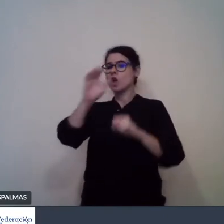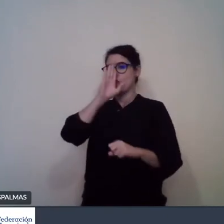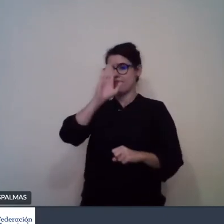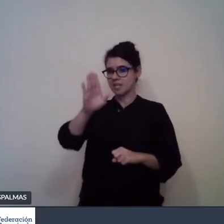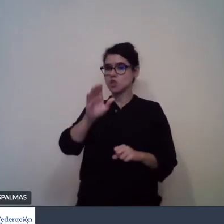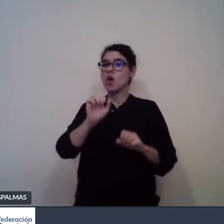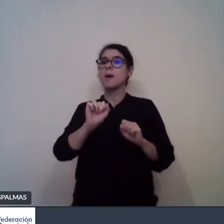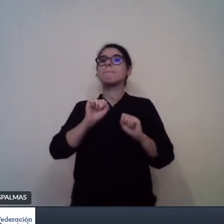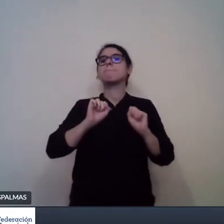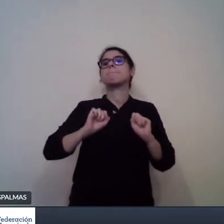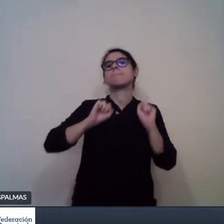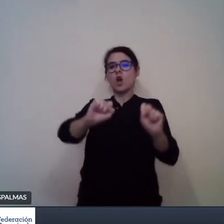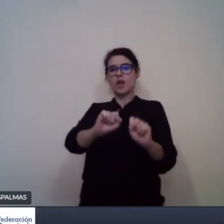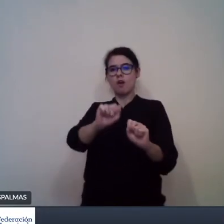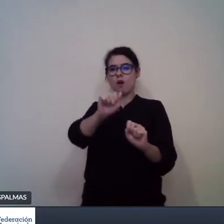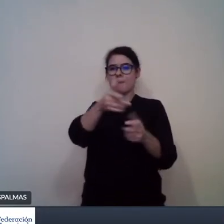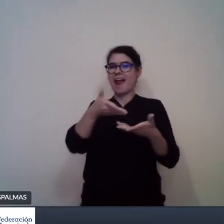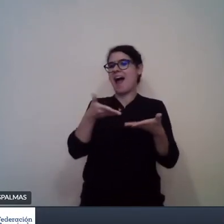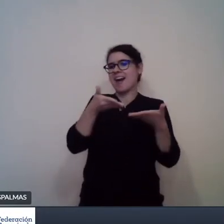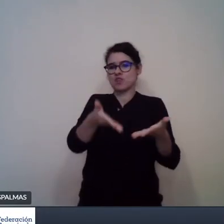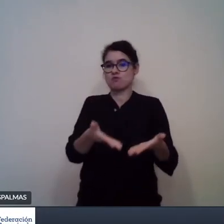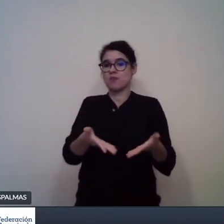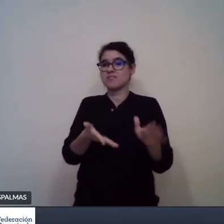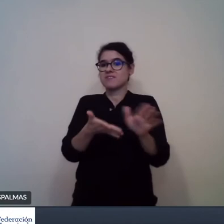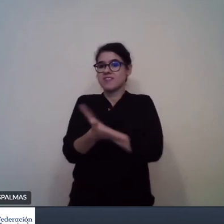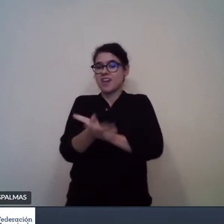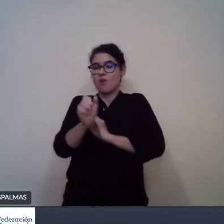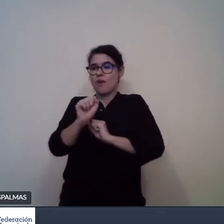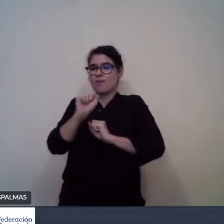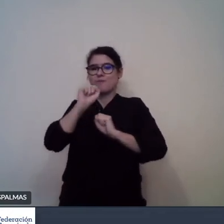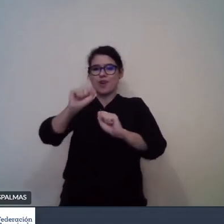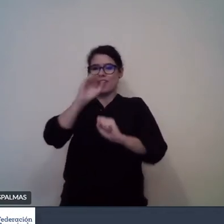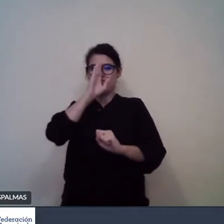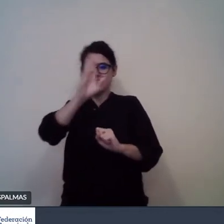Es casi como si fuera un bloqueo directo al que bloquea directo.